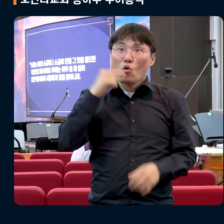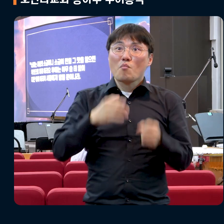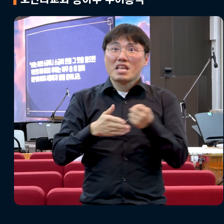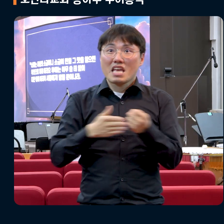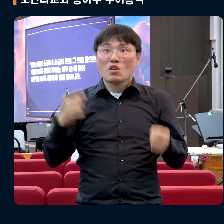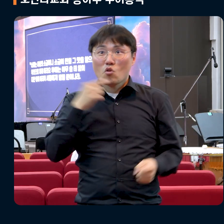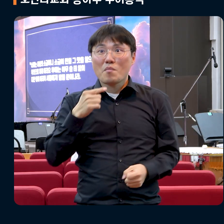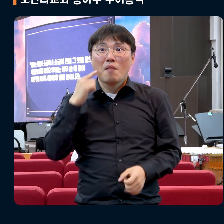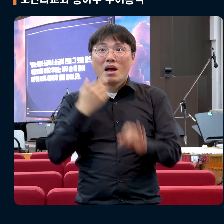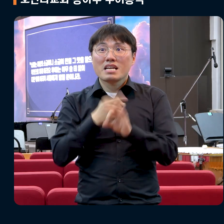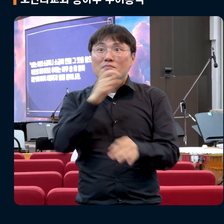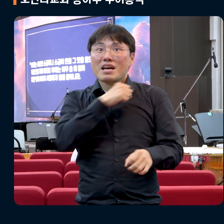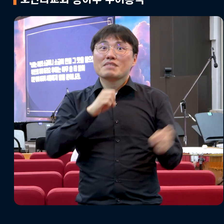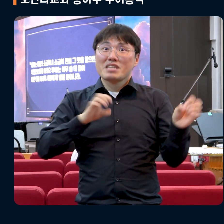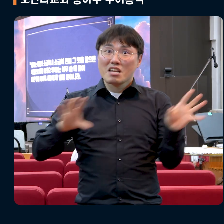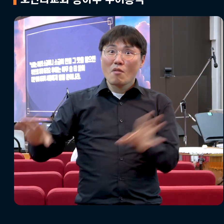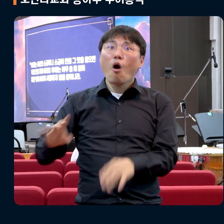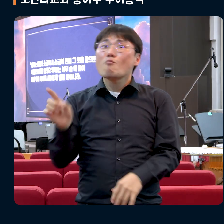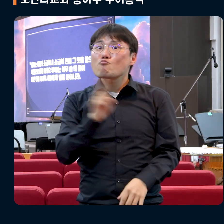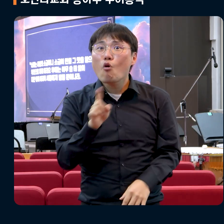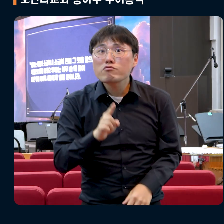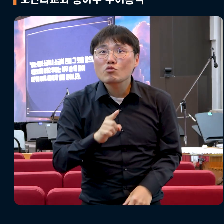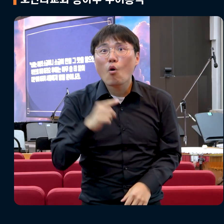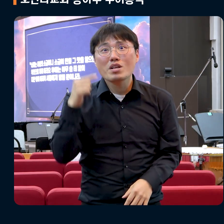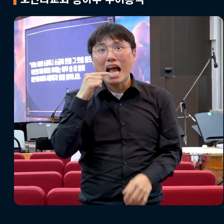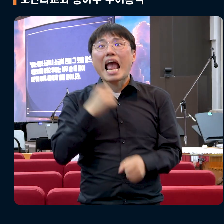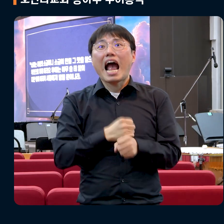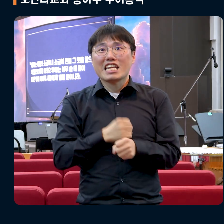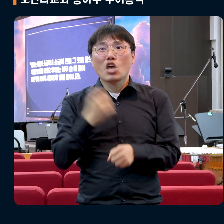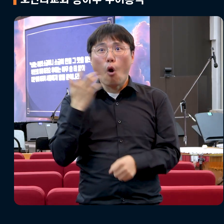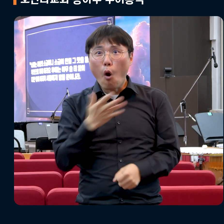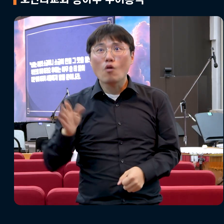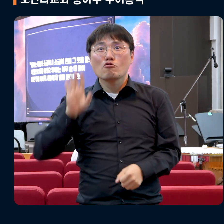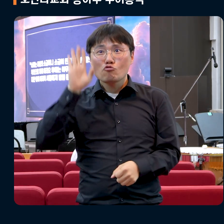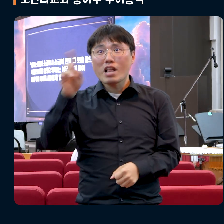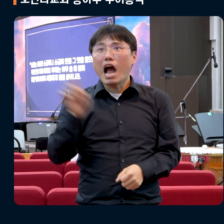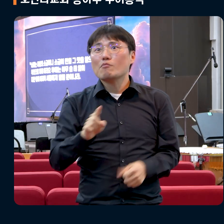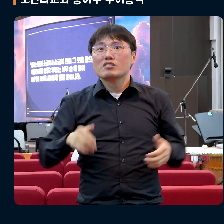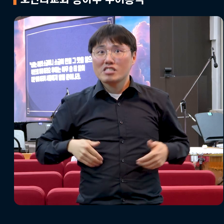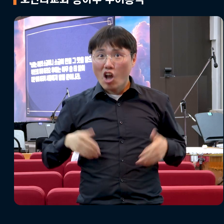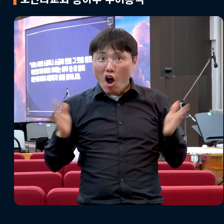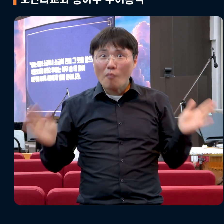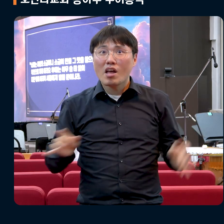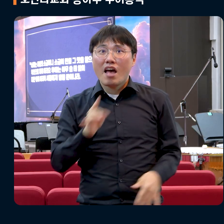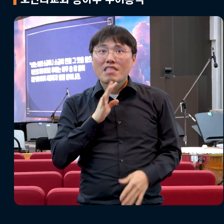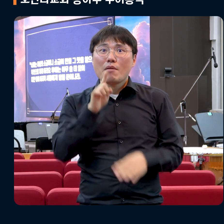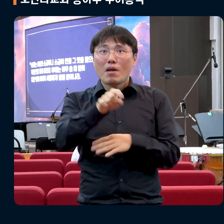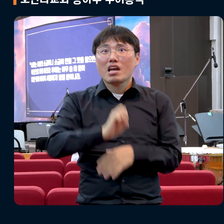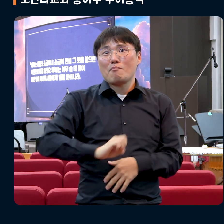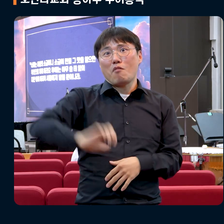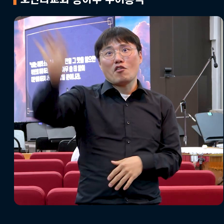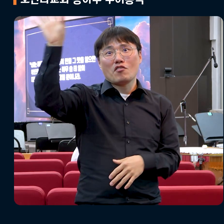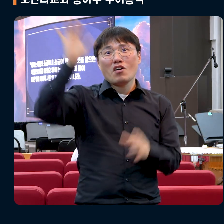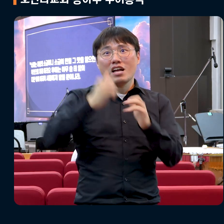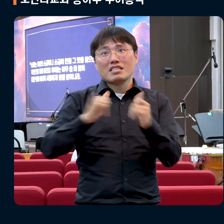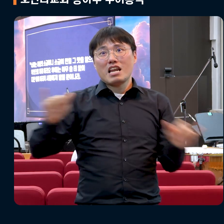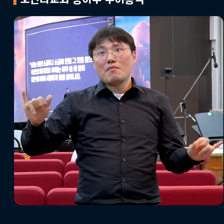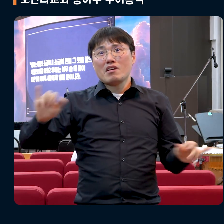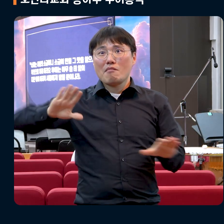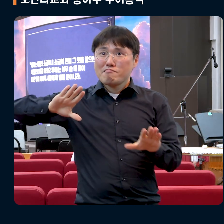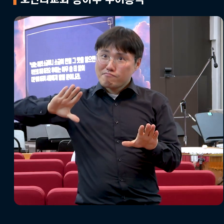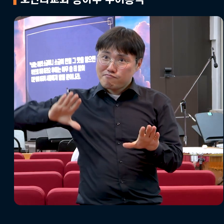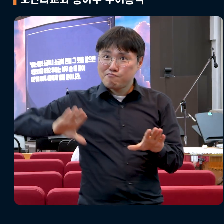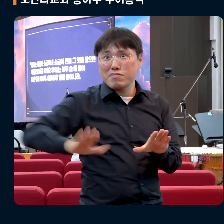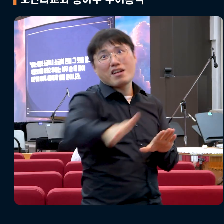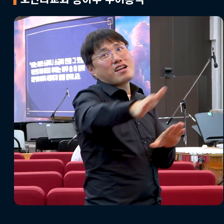세상의 소금이니 소금이 만일 그 맛을 잃으면 무엇으로 짜게 하리요? 후에는 아무 쓸데없어 다만 밖에